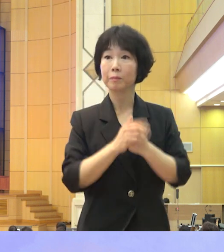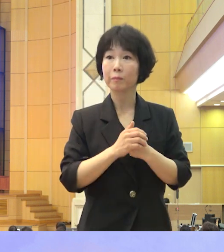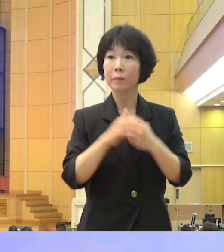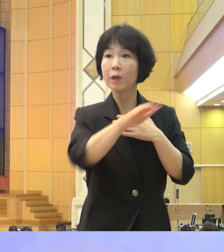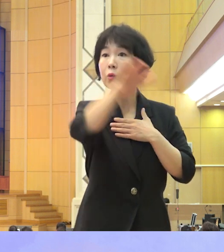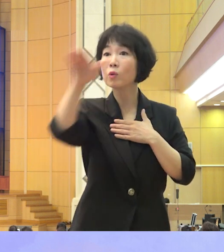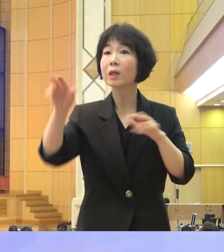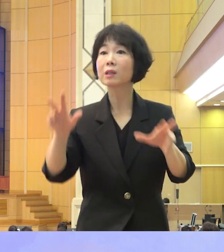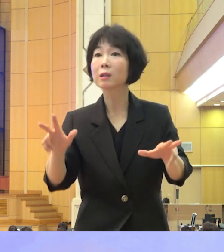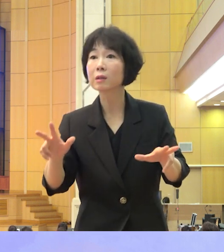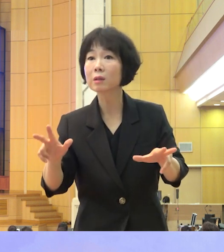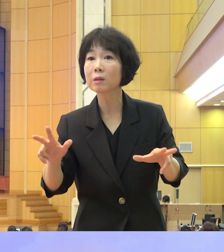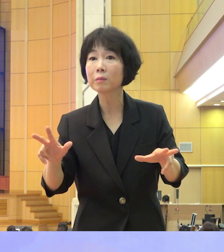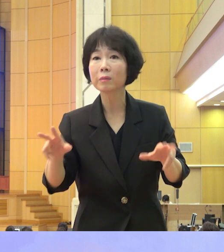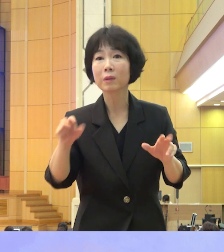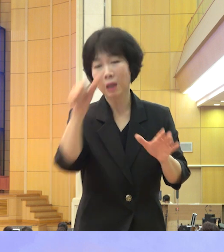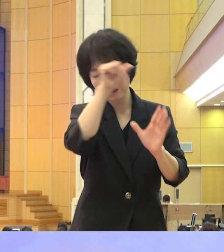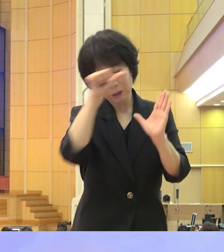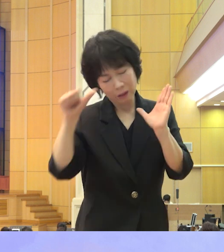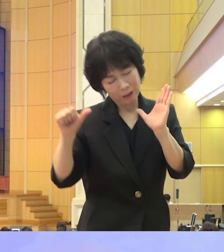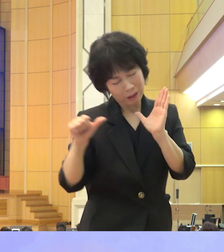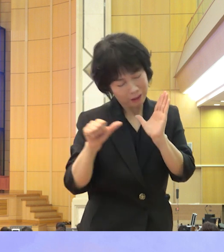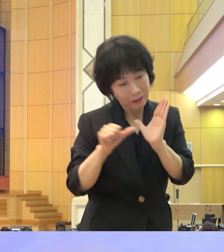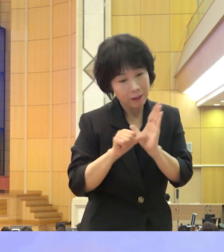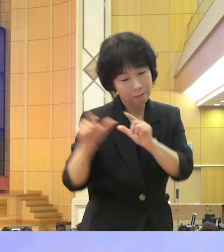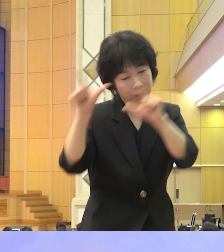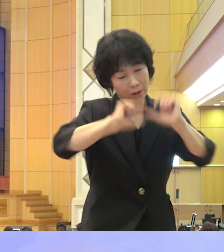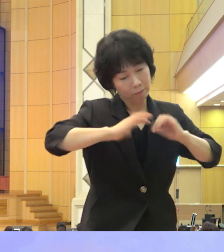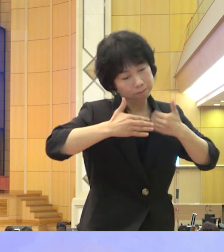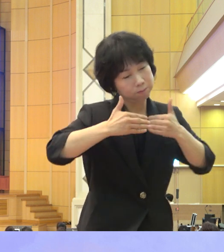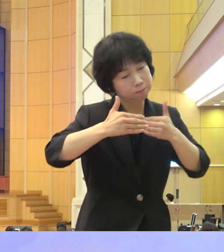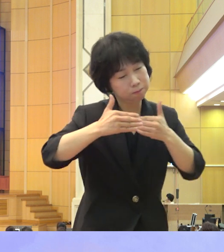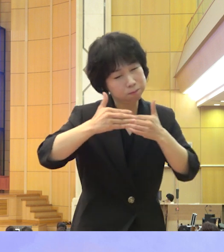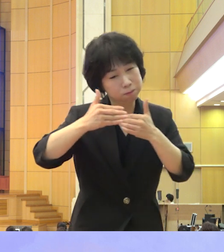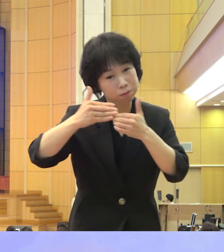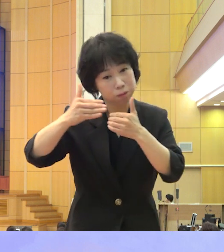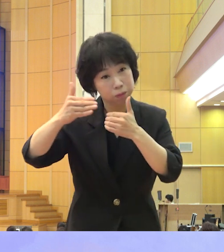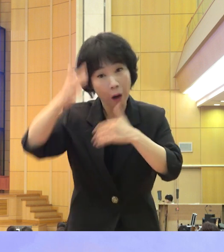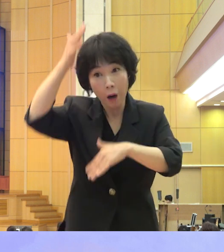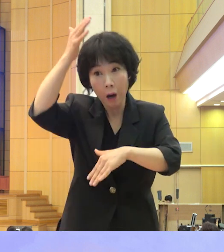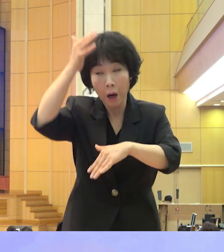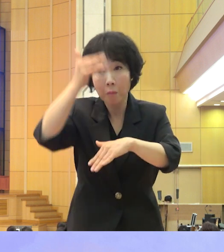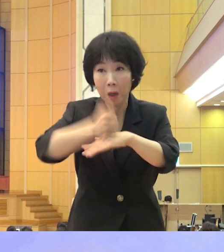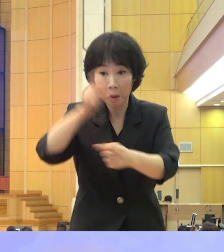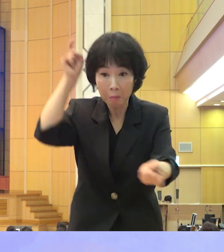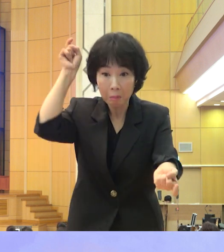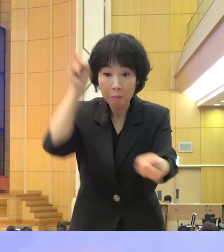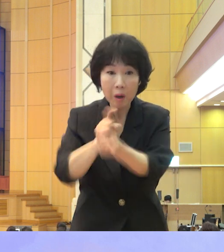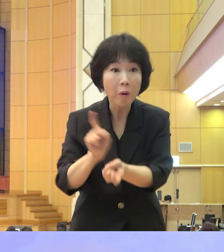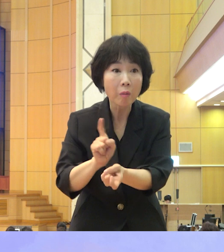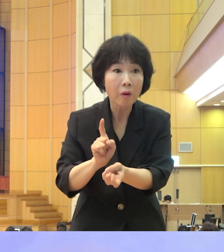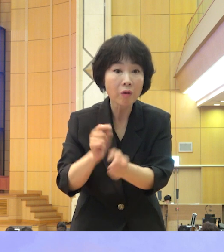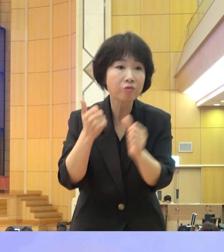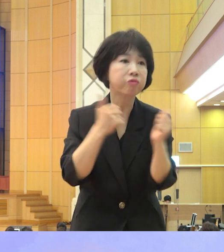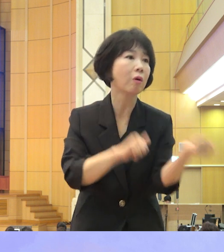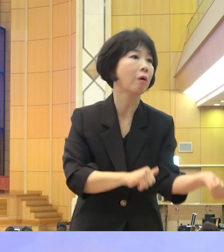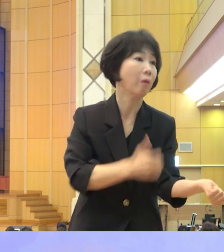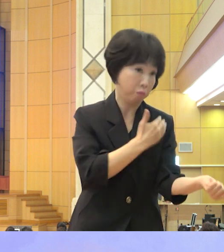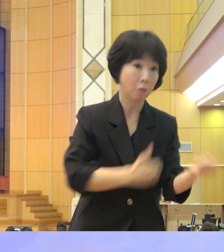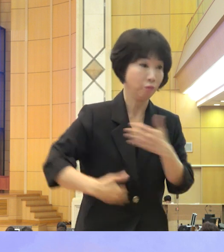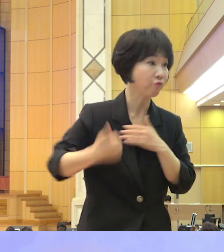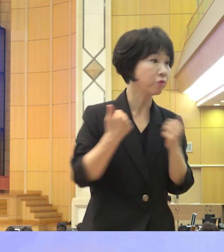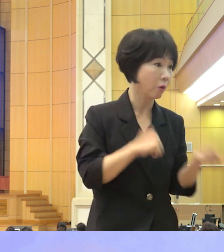그래서 우리가 사실 한평생 살다가 인생으로 마치면 다음 세계